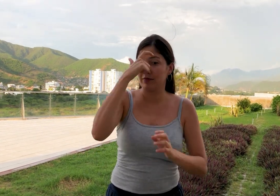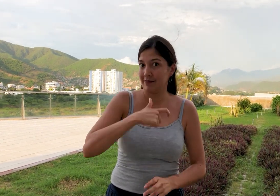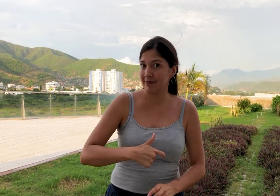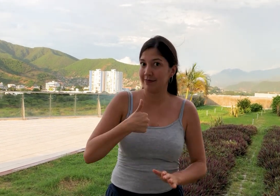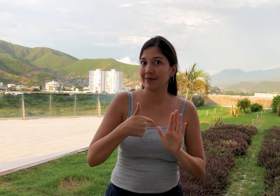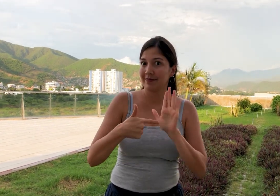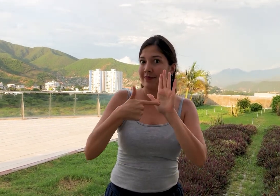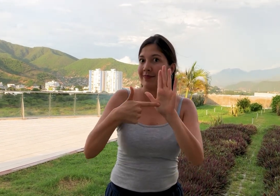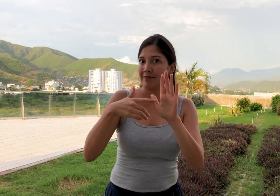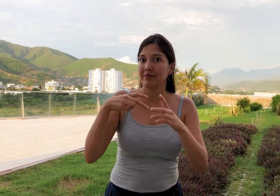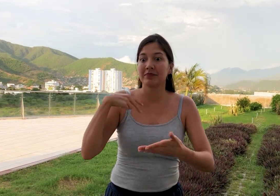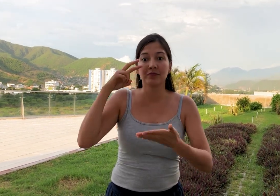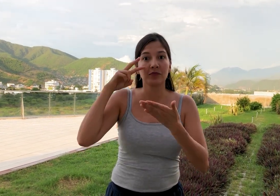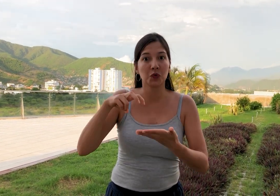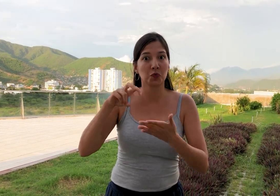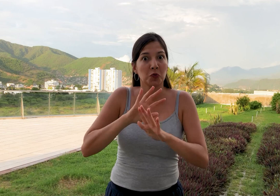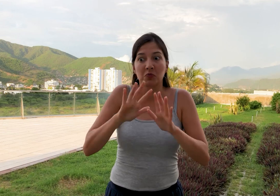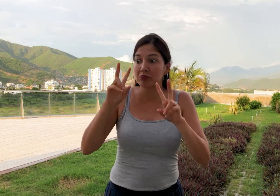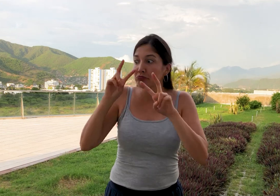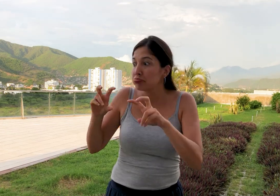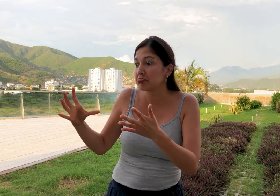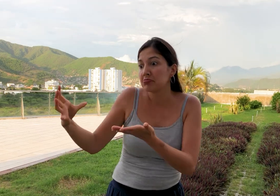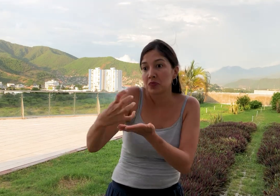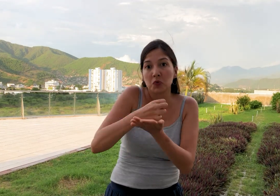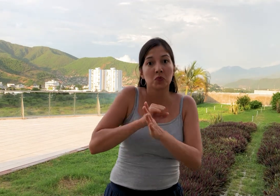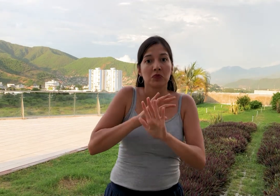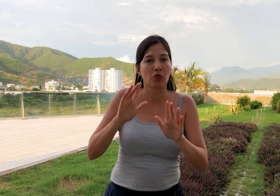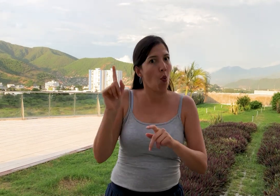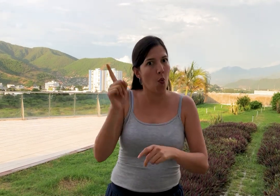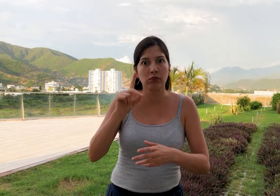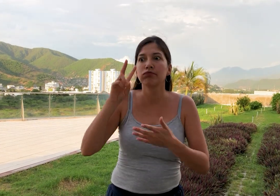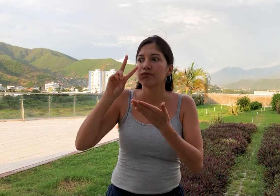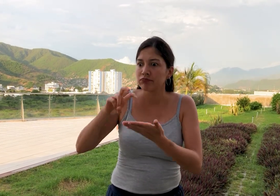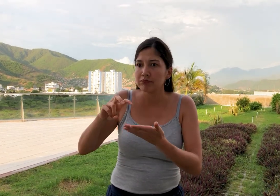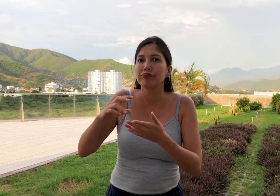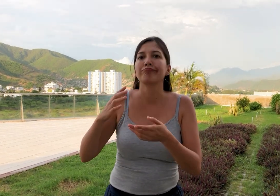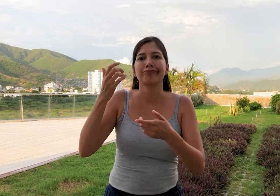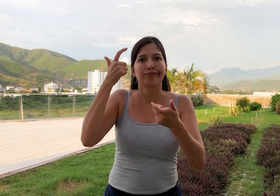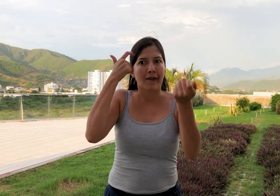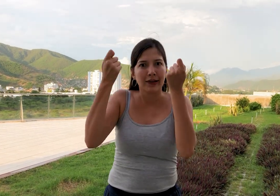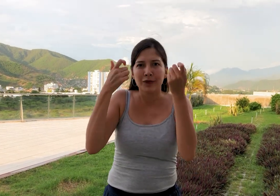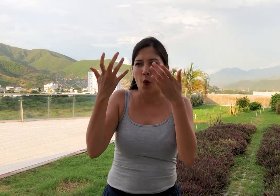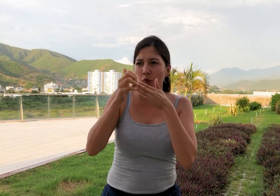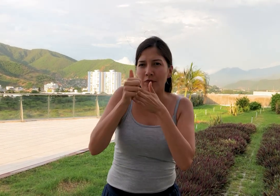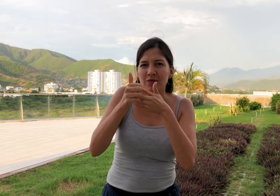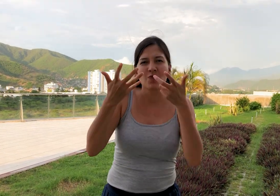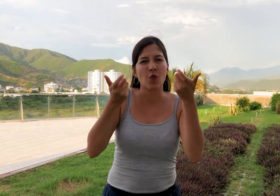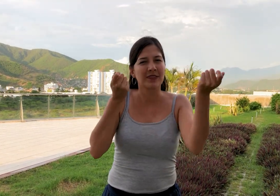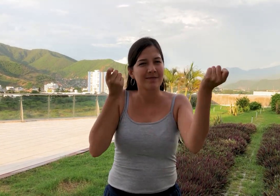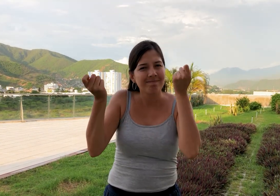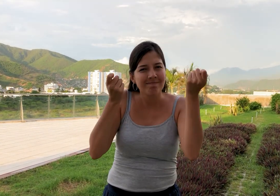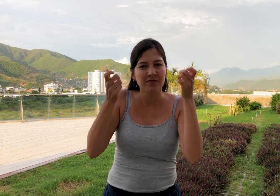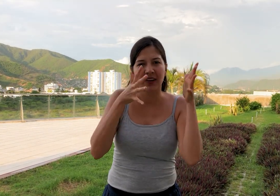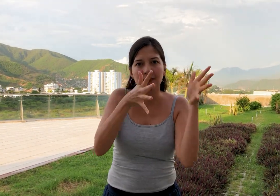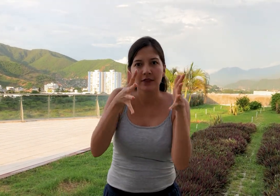educación y formación de la comunidad sorda. Una prueba de ello es lo que estoy haciendo en este momento.